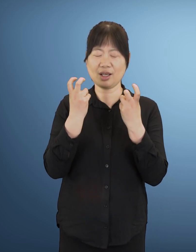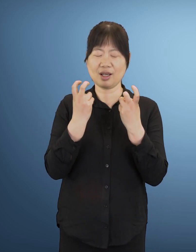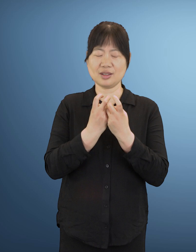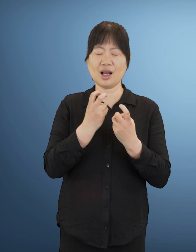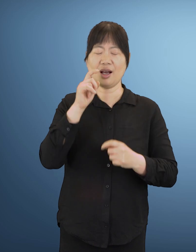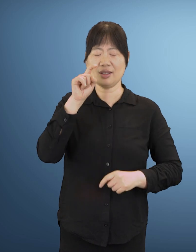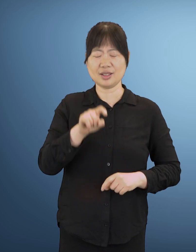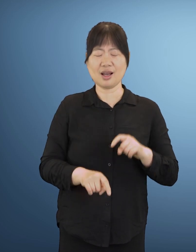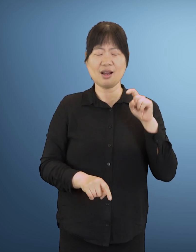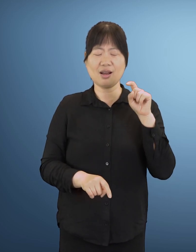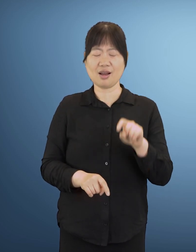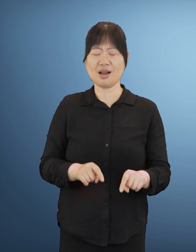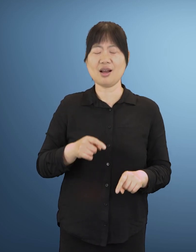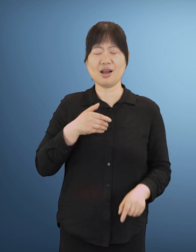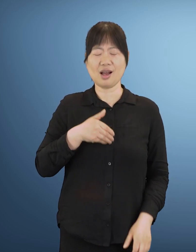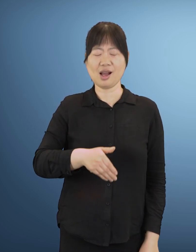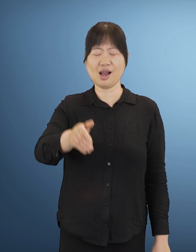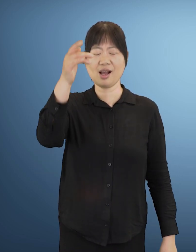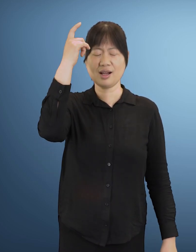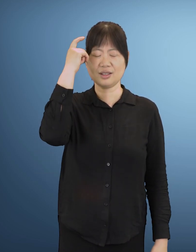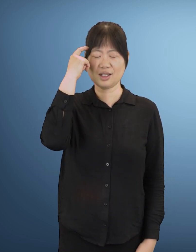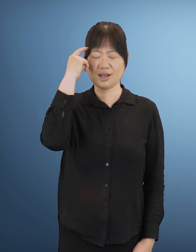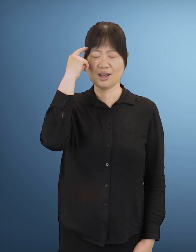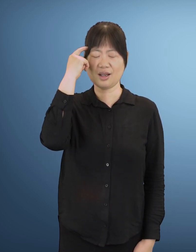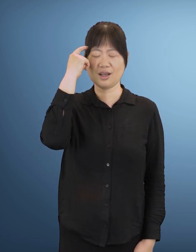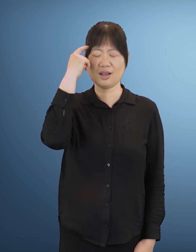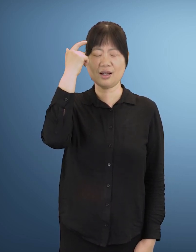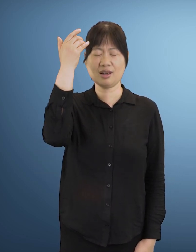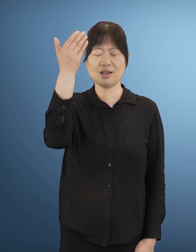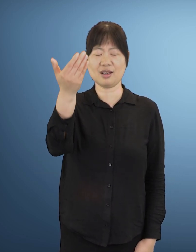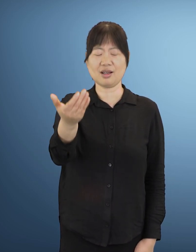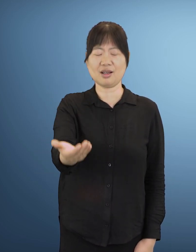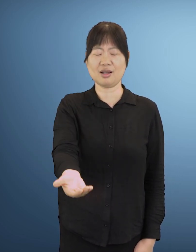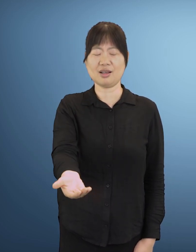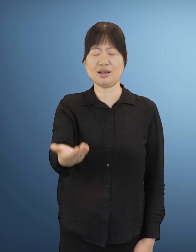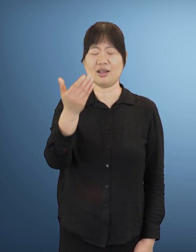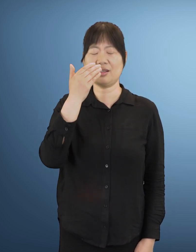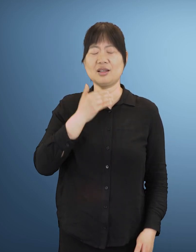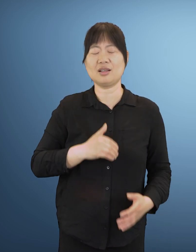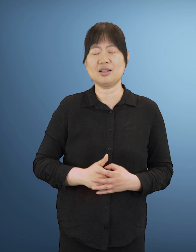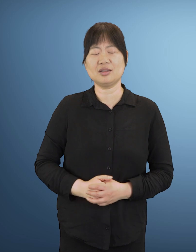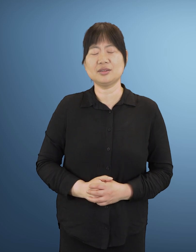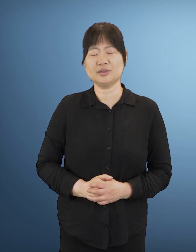어떻게 나가야 할까?